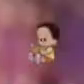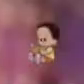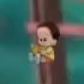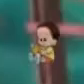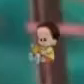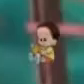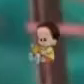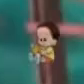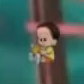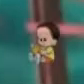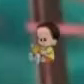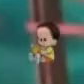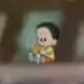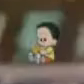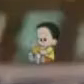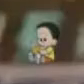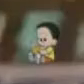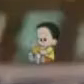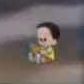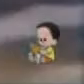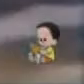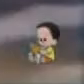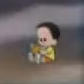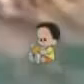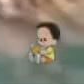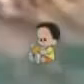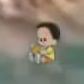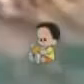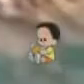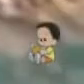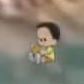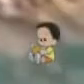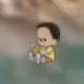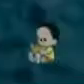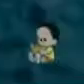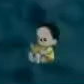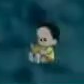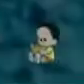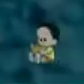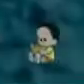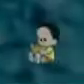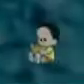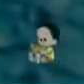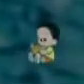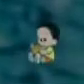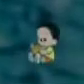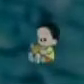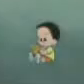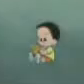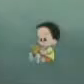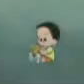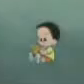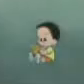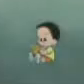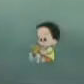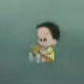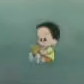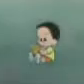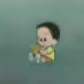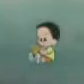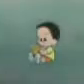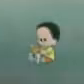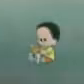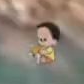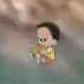crianças observam. Duas crianças cochicham. Ian é puxado, se desfragmentando. Seus pés deslizam. Ele faz força